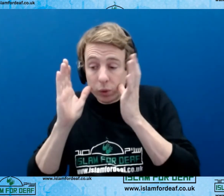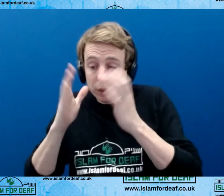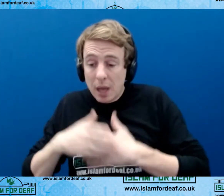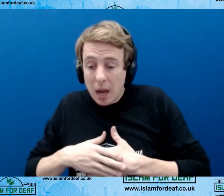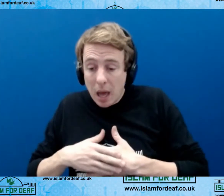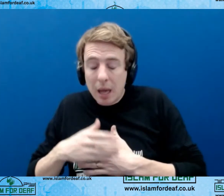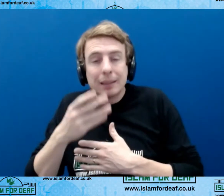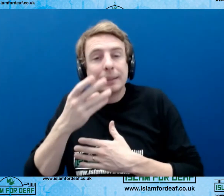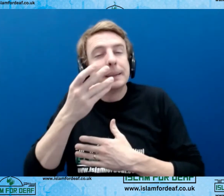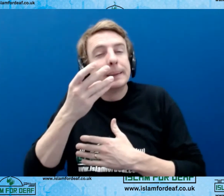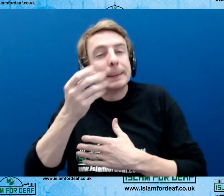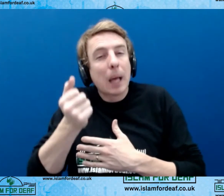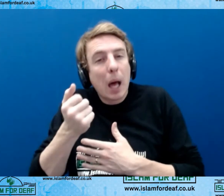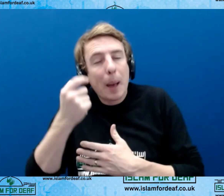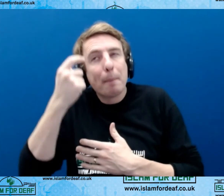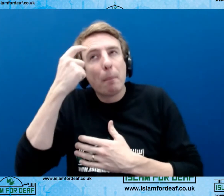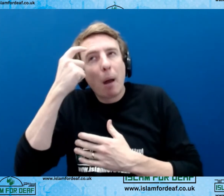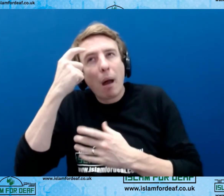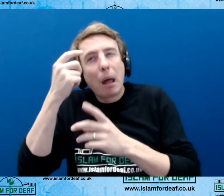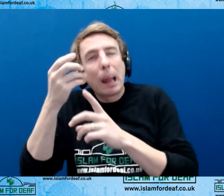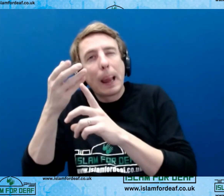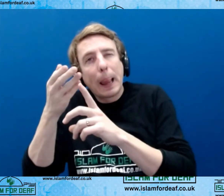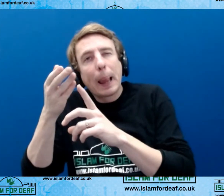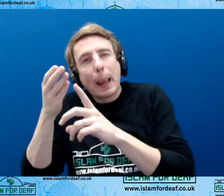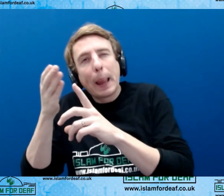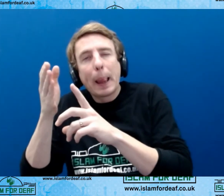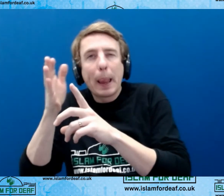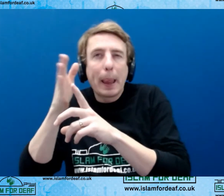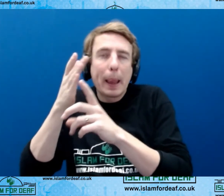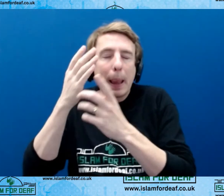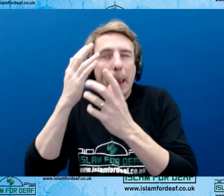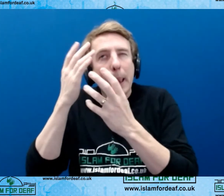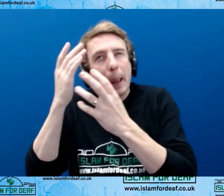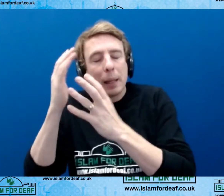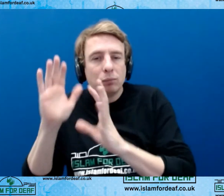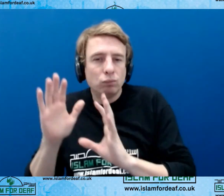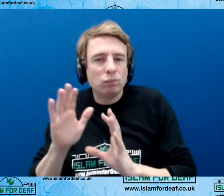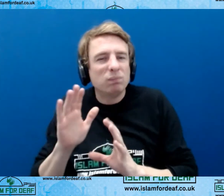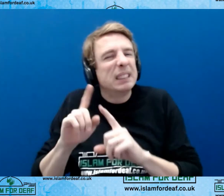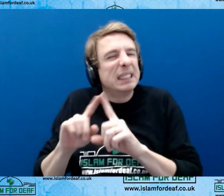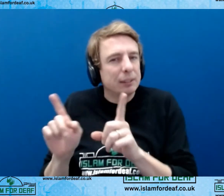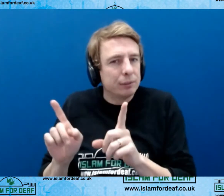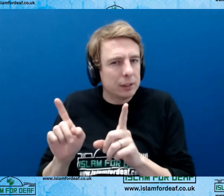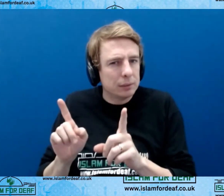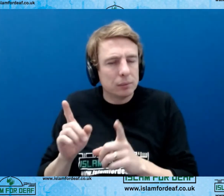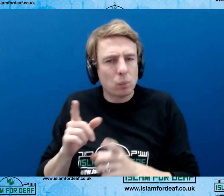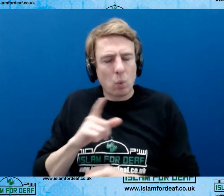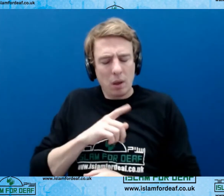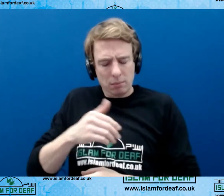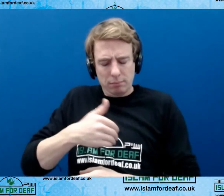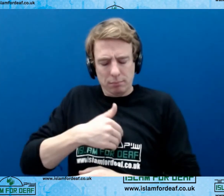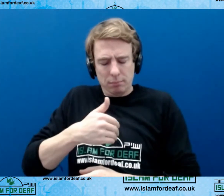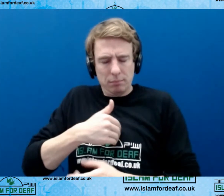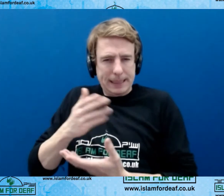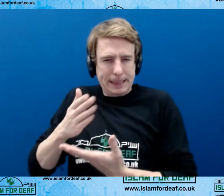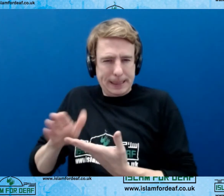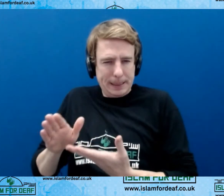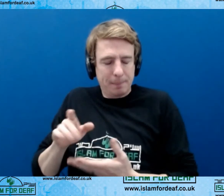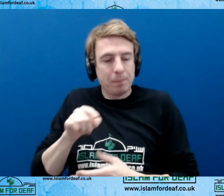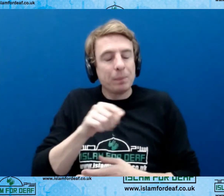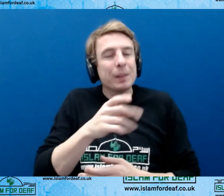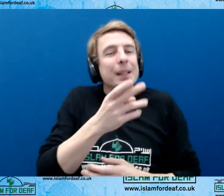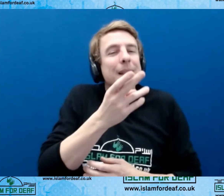الإنسان ينسى ركعة ينسى تسبيحة يسرح قليلا لا بأس في ذلك. أما السهو عن الصلاة